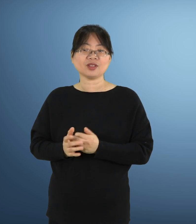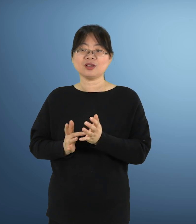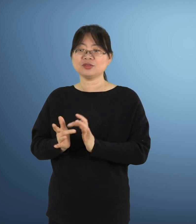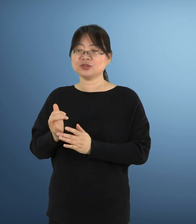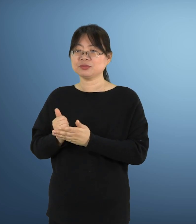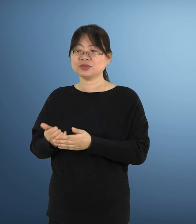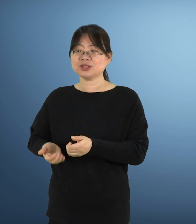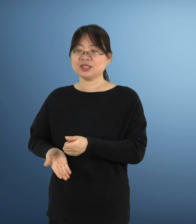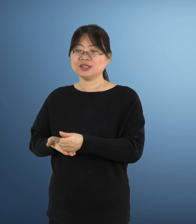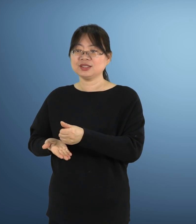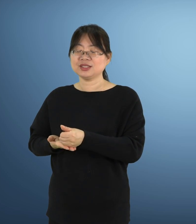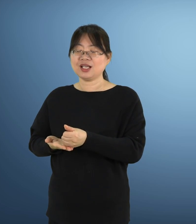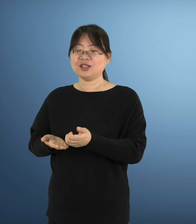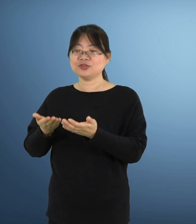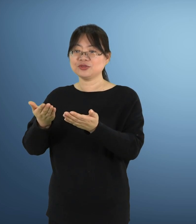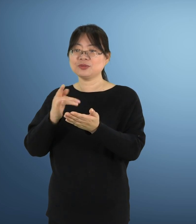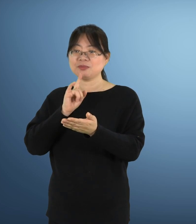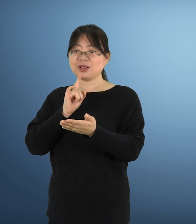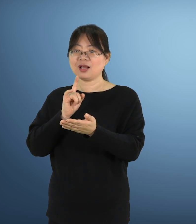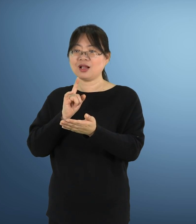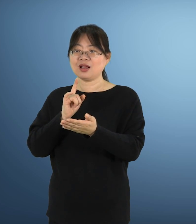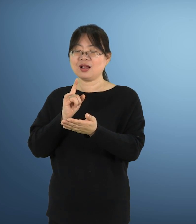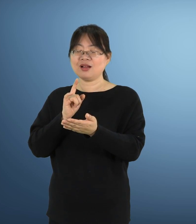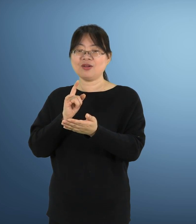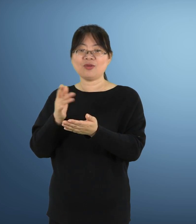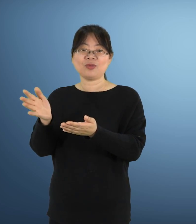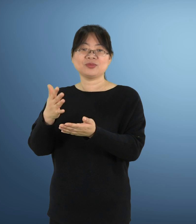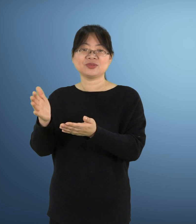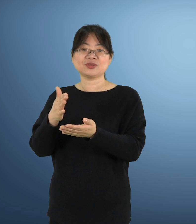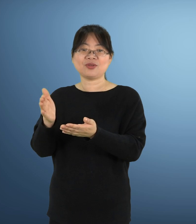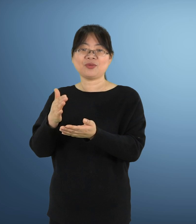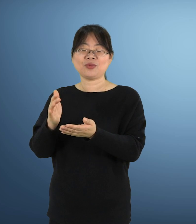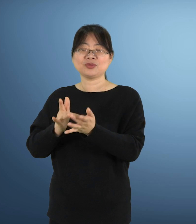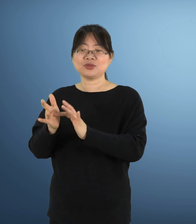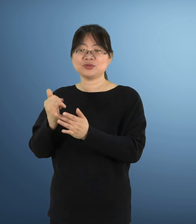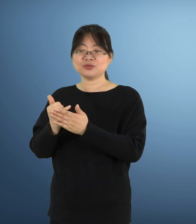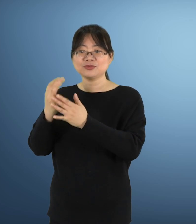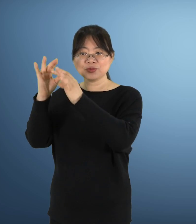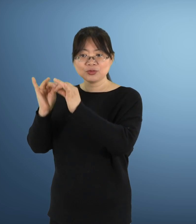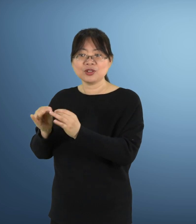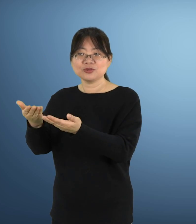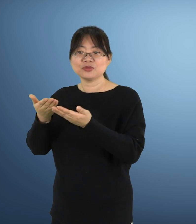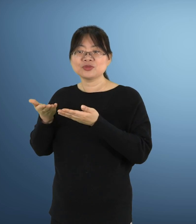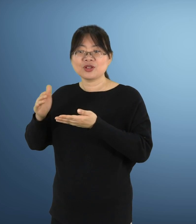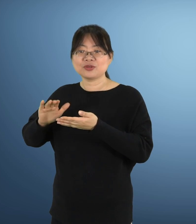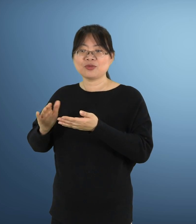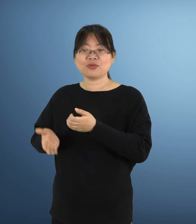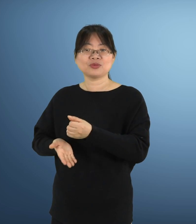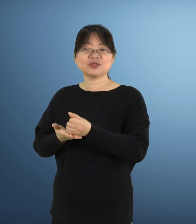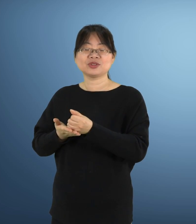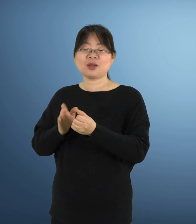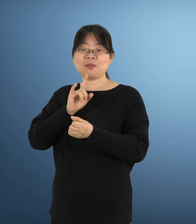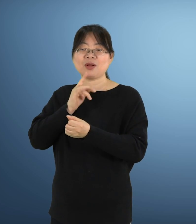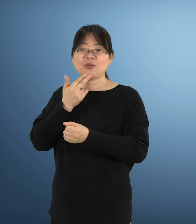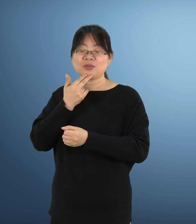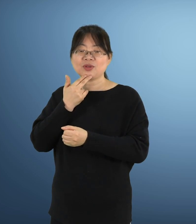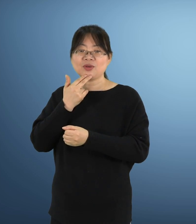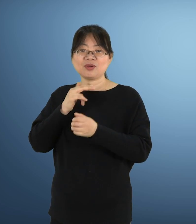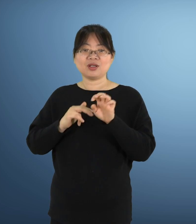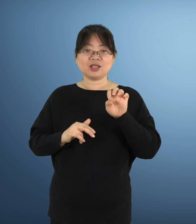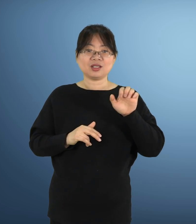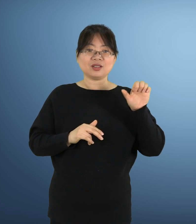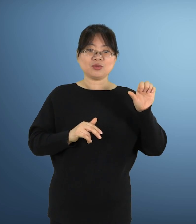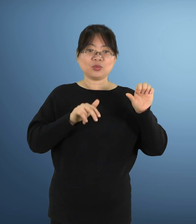없어요. 이 서기관의 동의에 대해서. 예수님 편 들었는데 게다가 칭찬은커녕